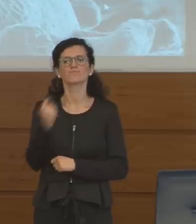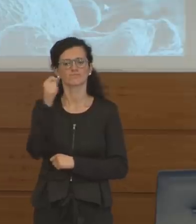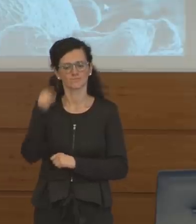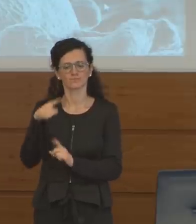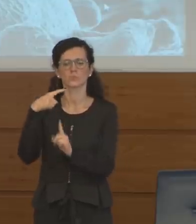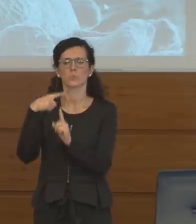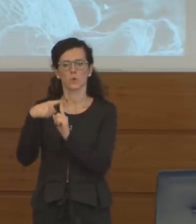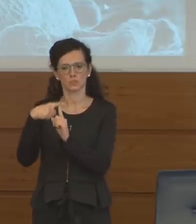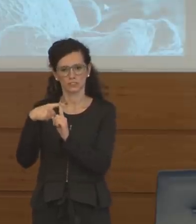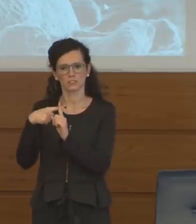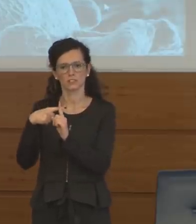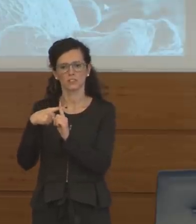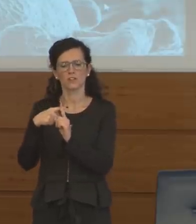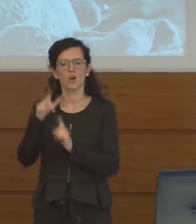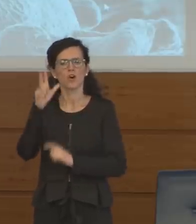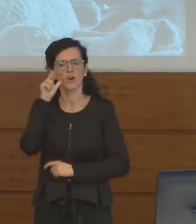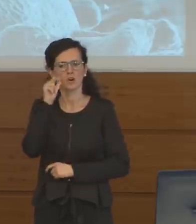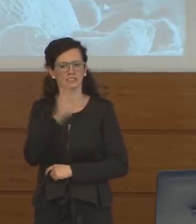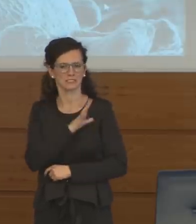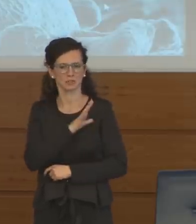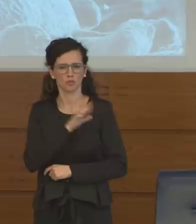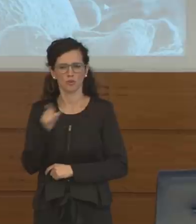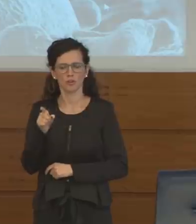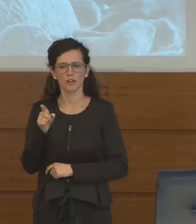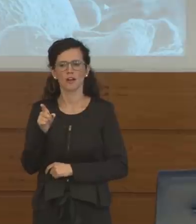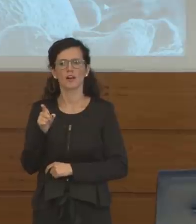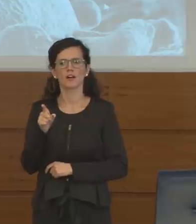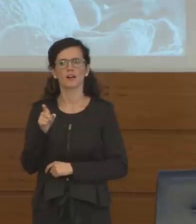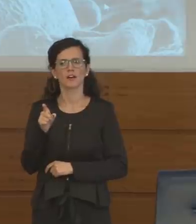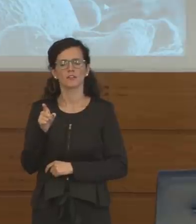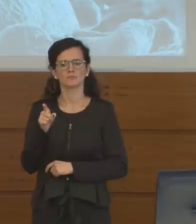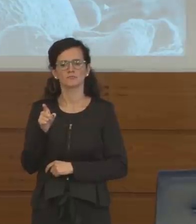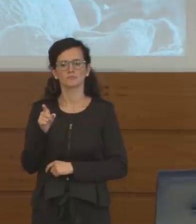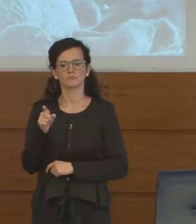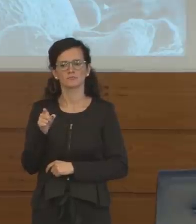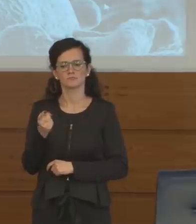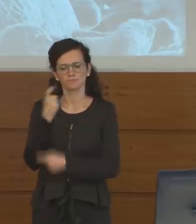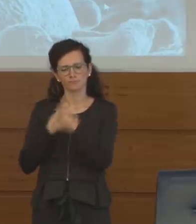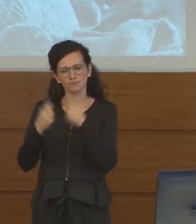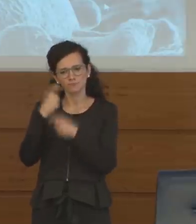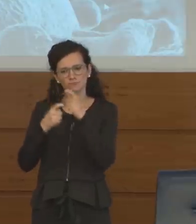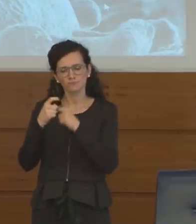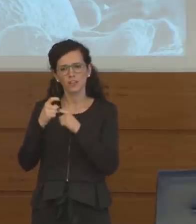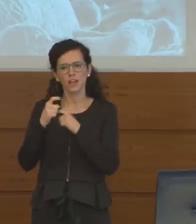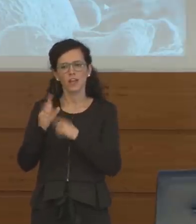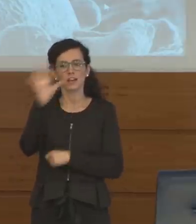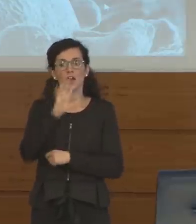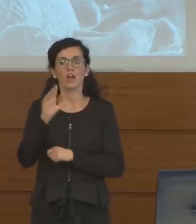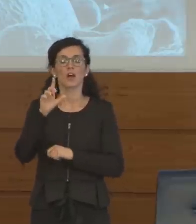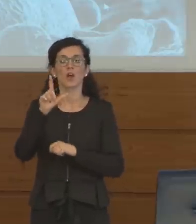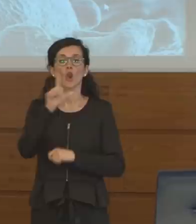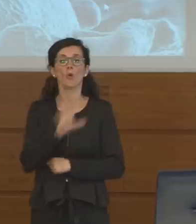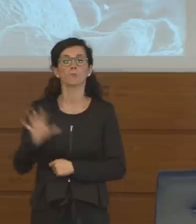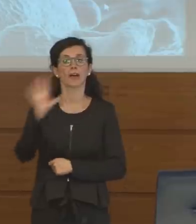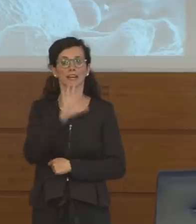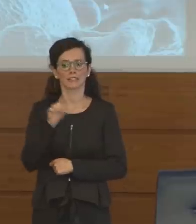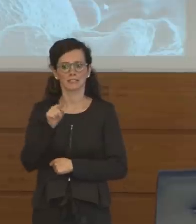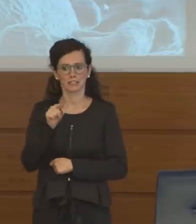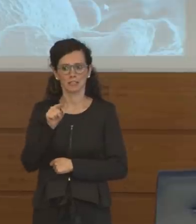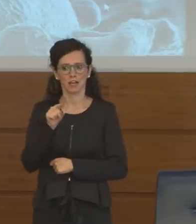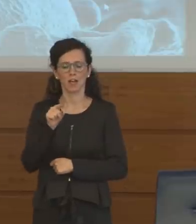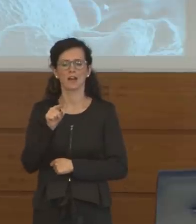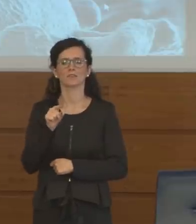positiva una signora che proviene dall'area della Lombardia. Per